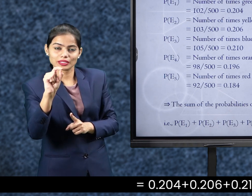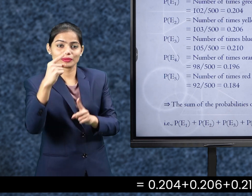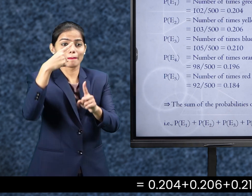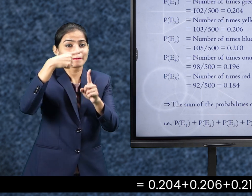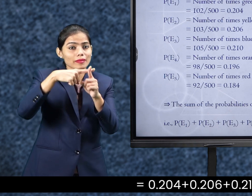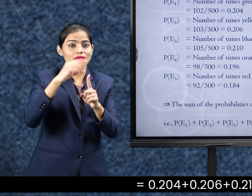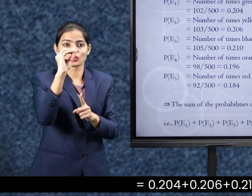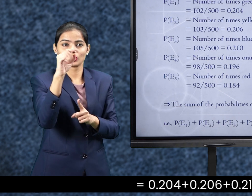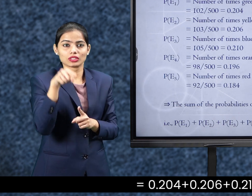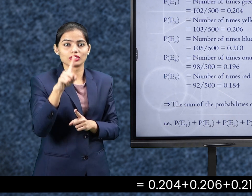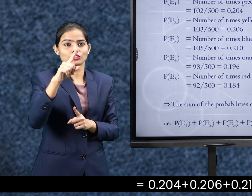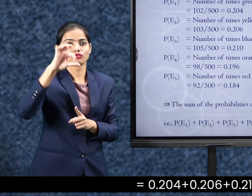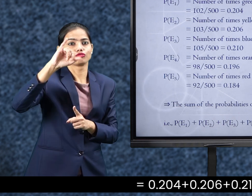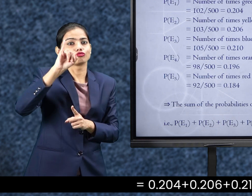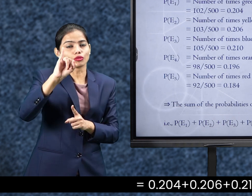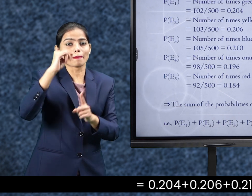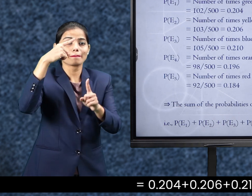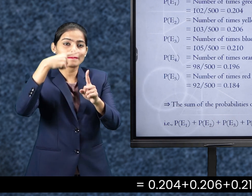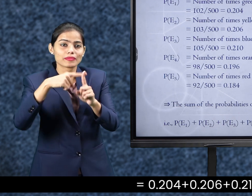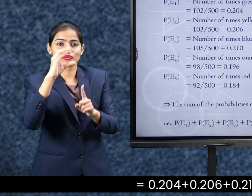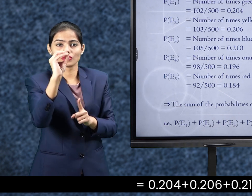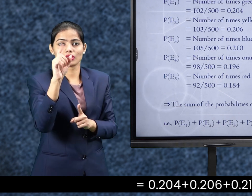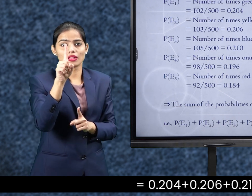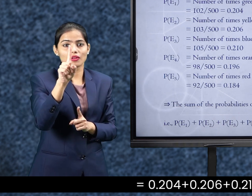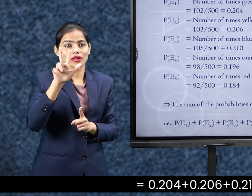plus 0.184 is equal to 1.